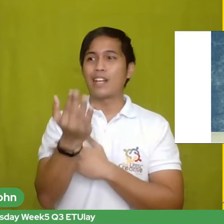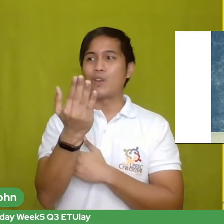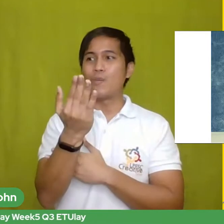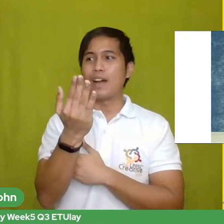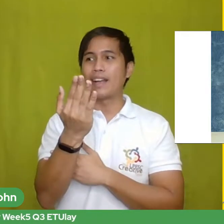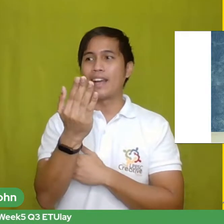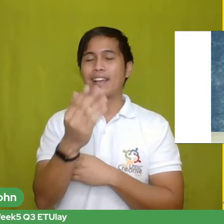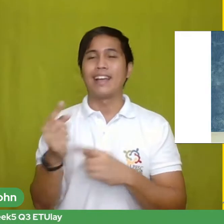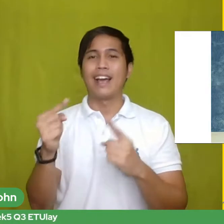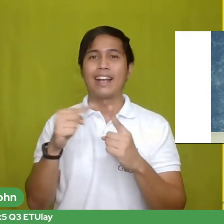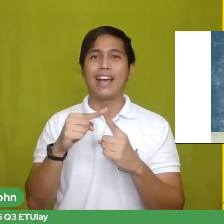ng umaga hanggang